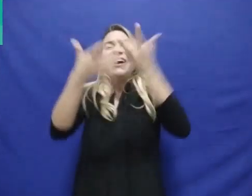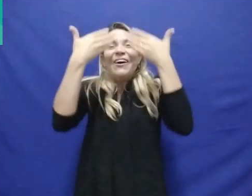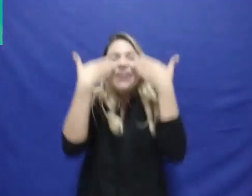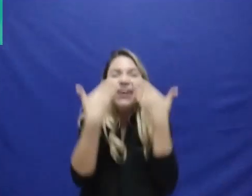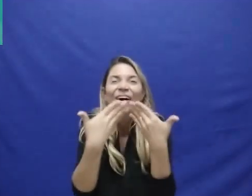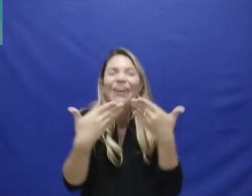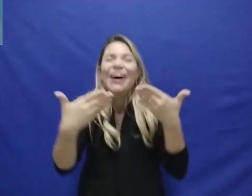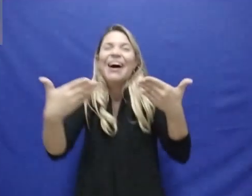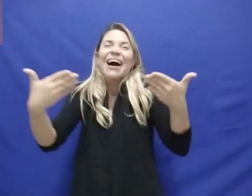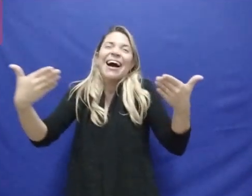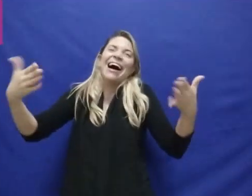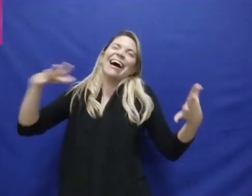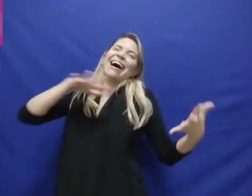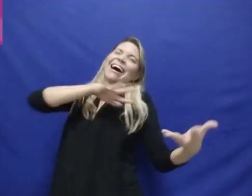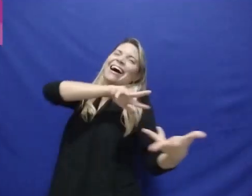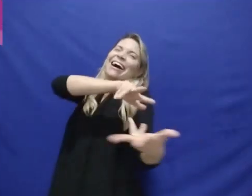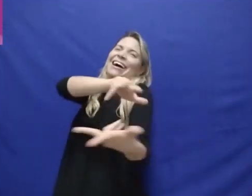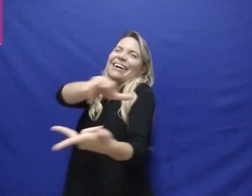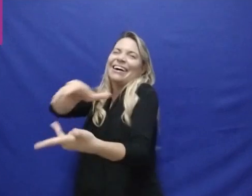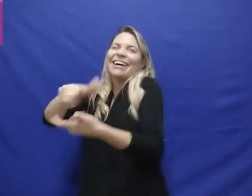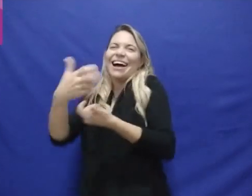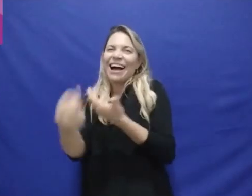todo mundo,